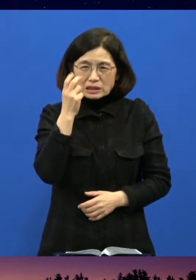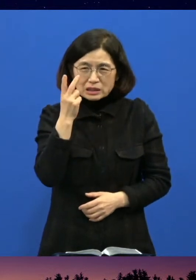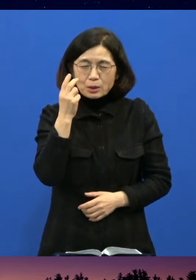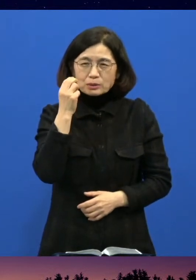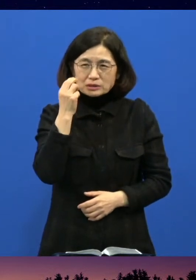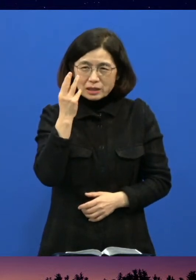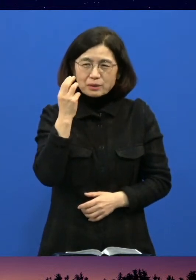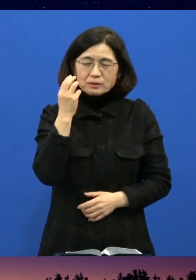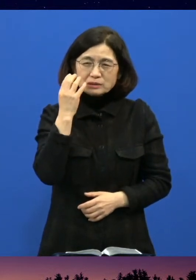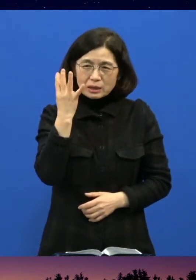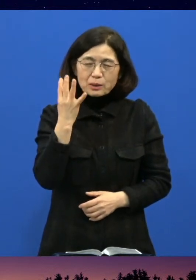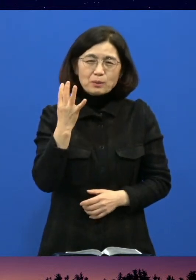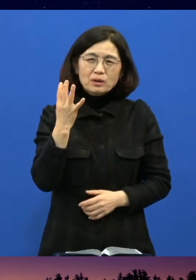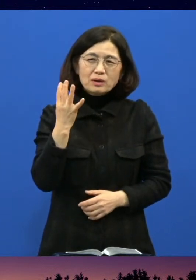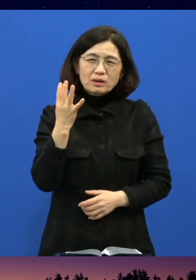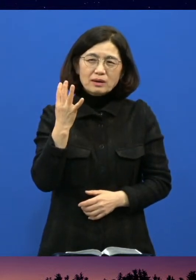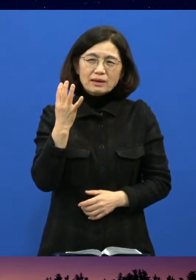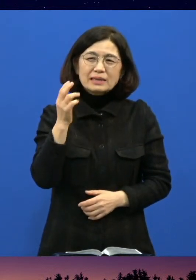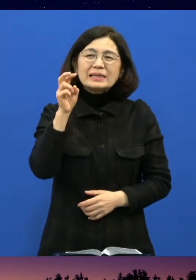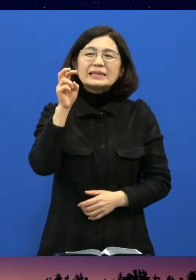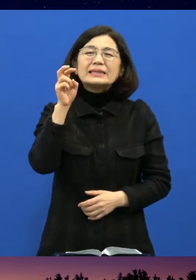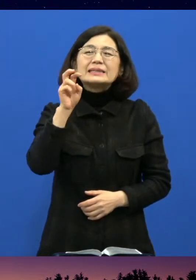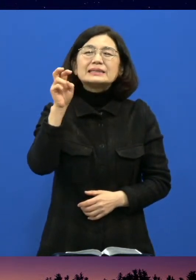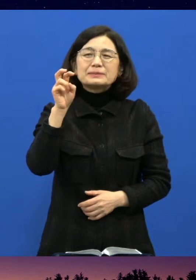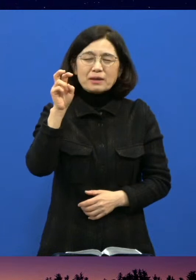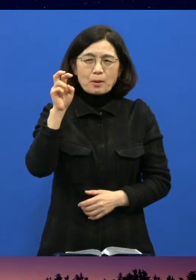1년 6개월.